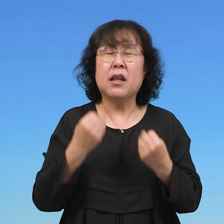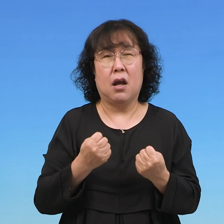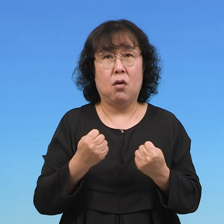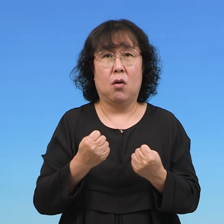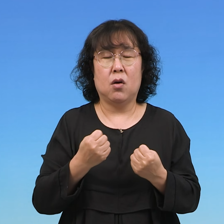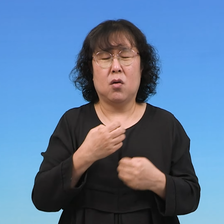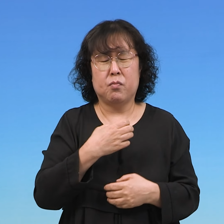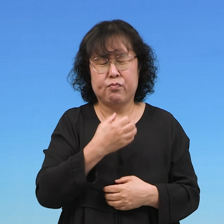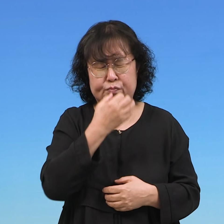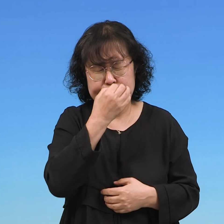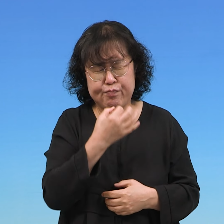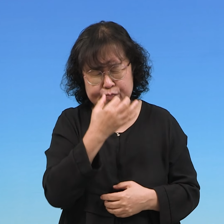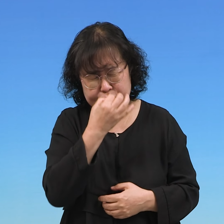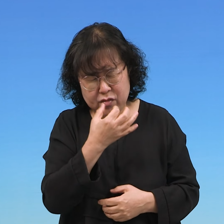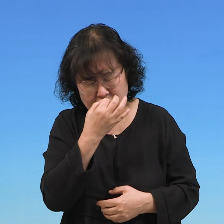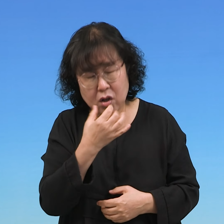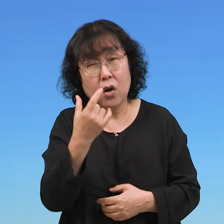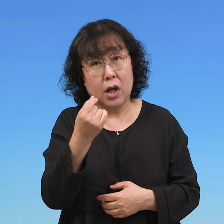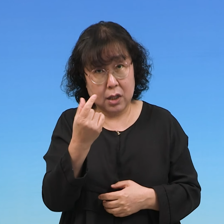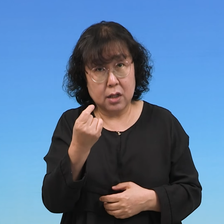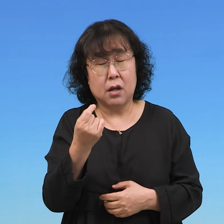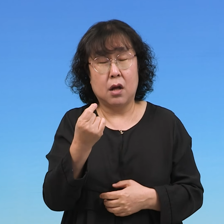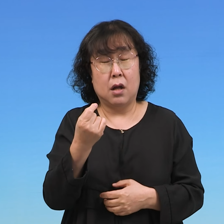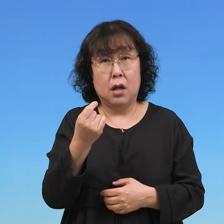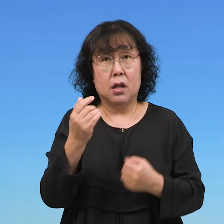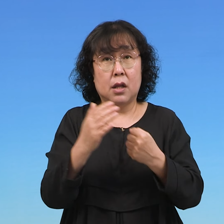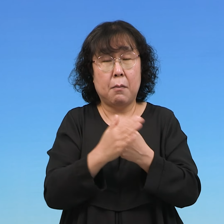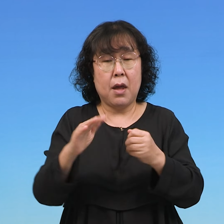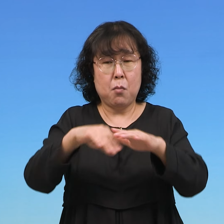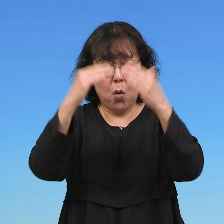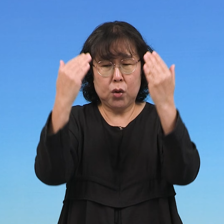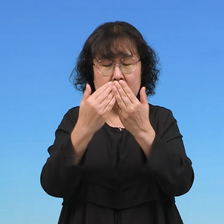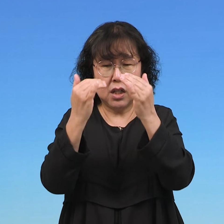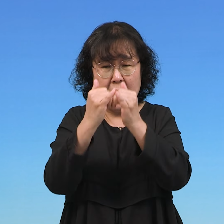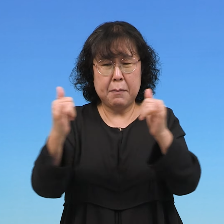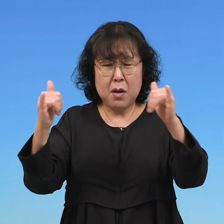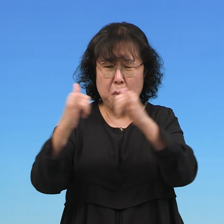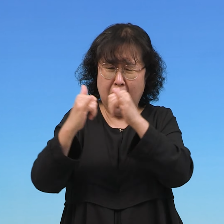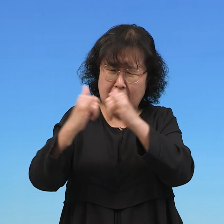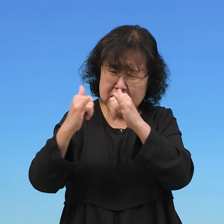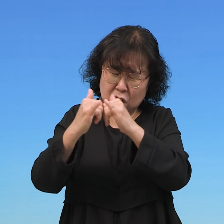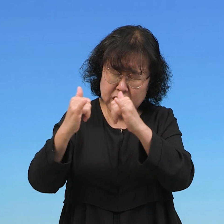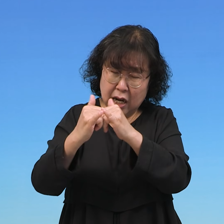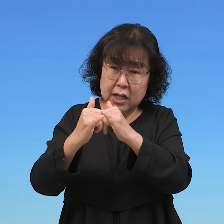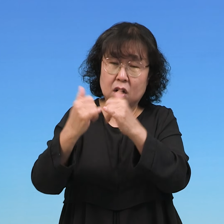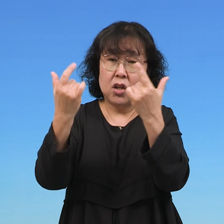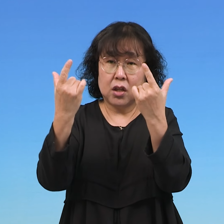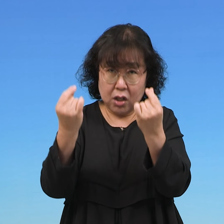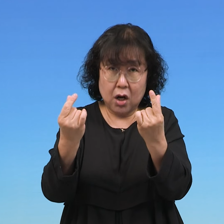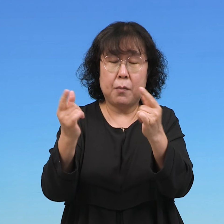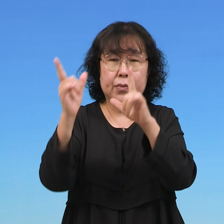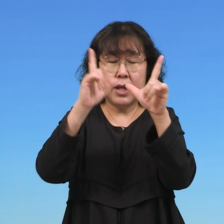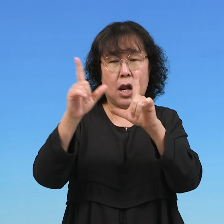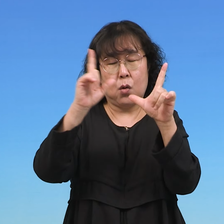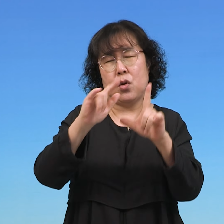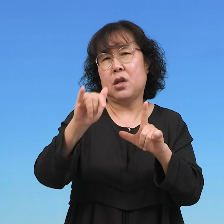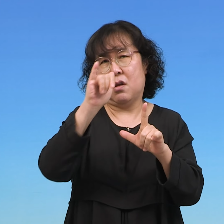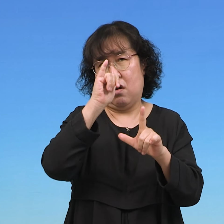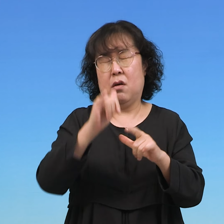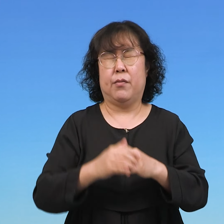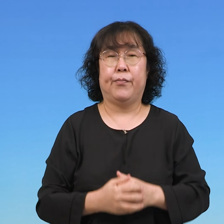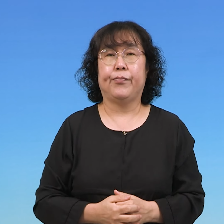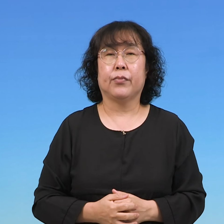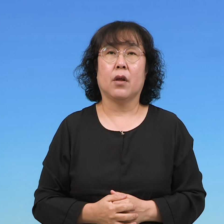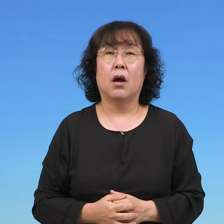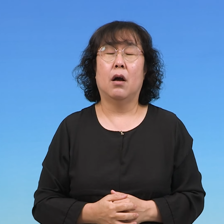다 이렇게 정말 전쟁 치르듯 살아가니까요. 책 표지에 나와 있는 이 문구가 굉장히 제